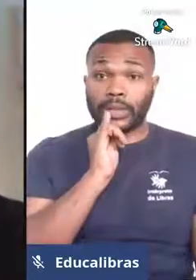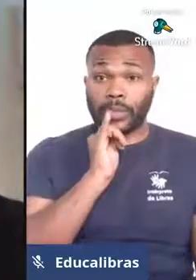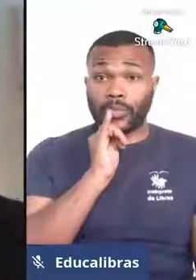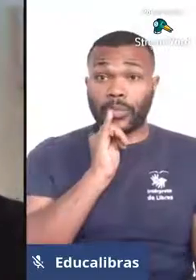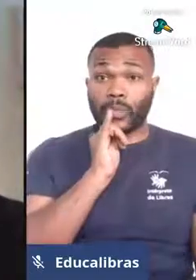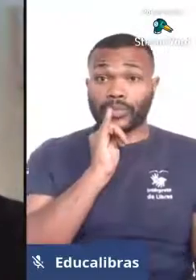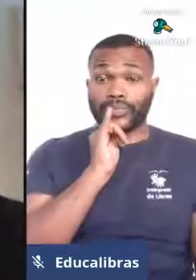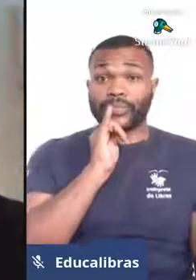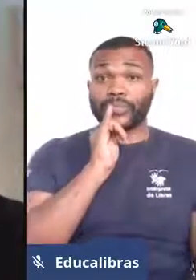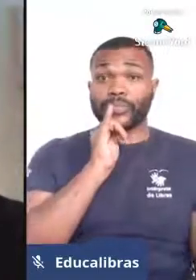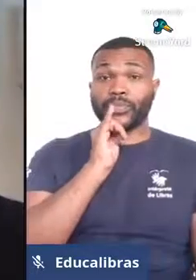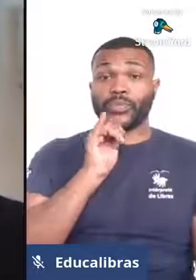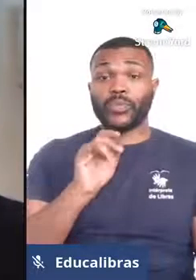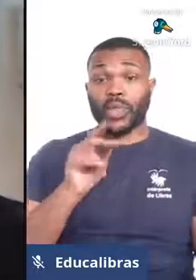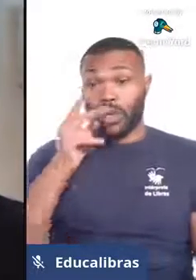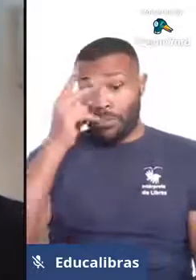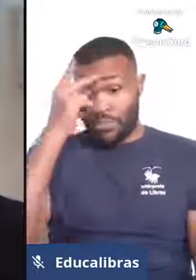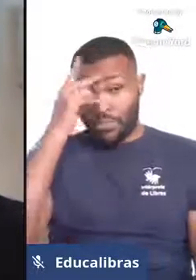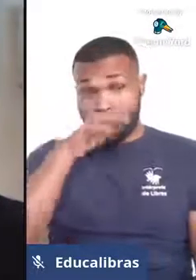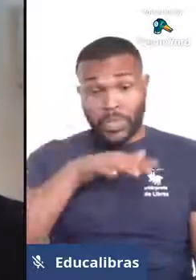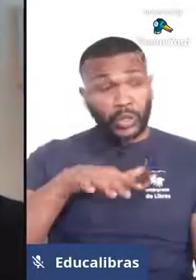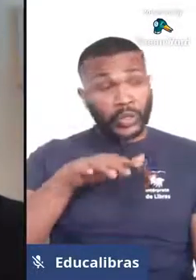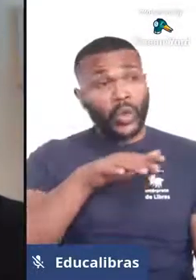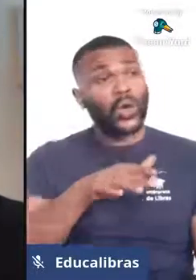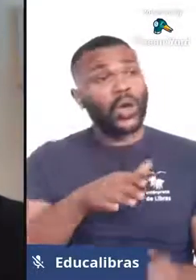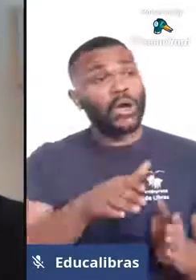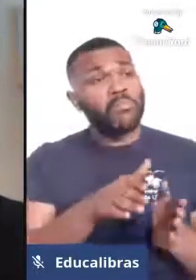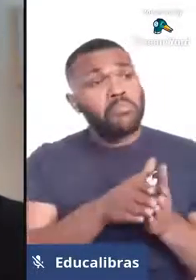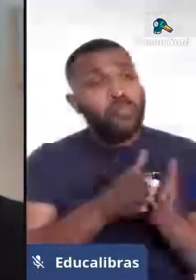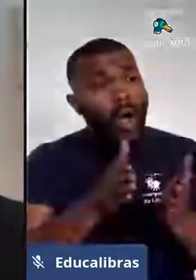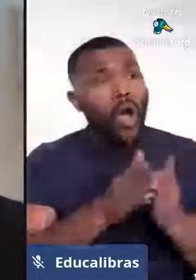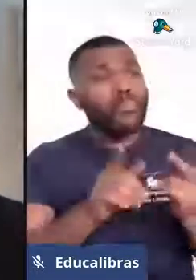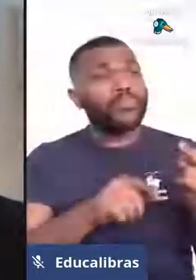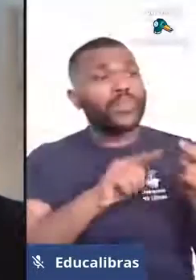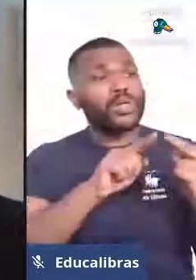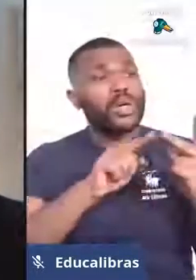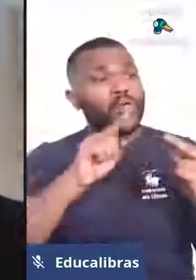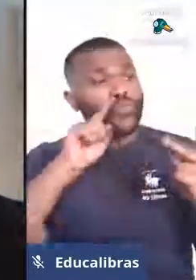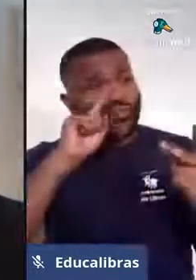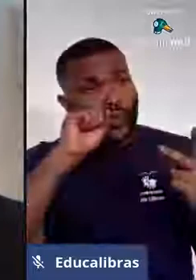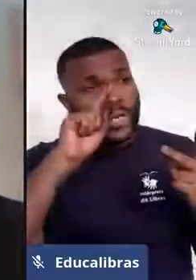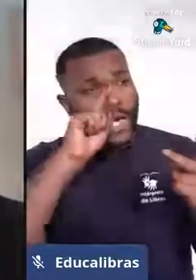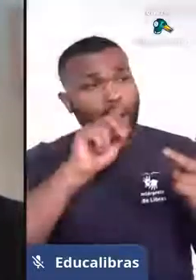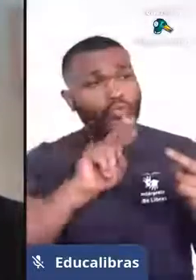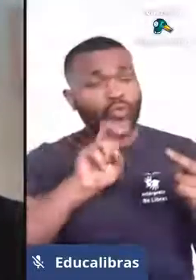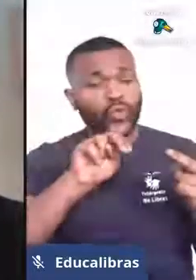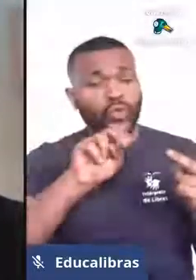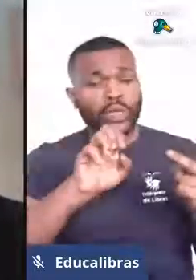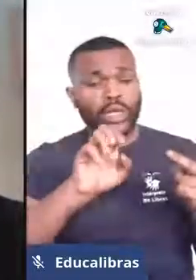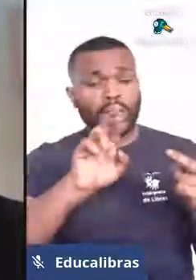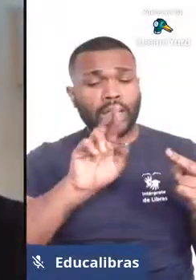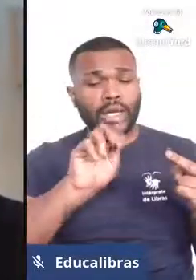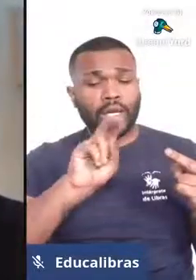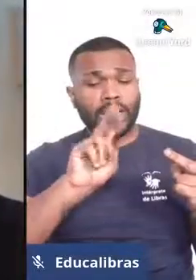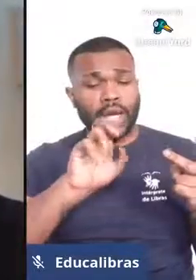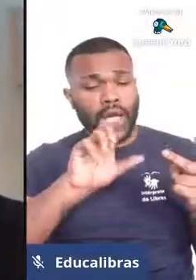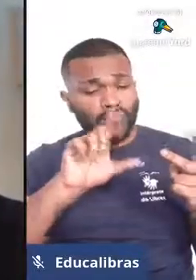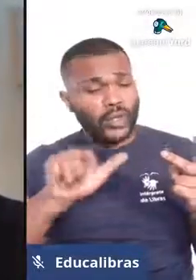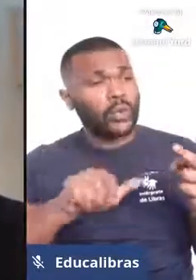levar públicos carentes, vulneráveis, a fazerem com que eles consumam cultura.